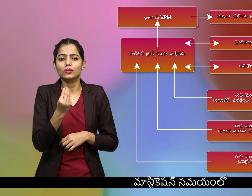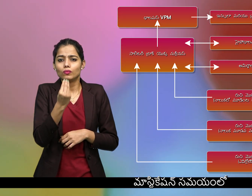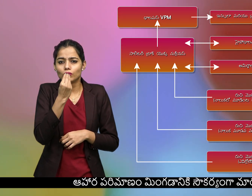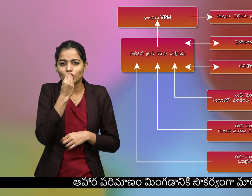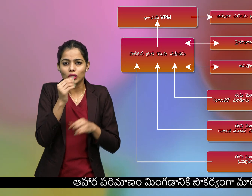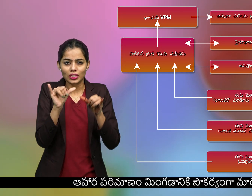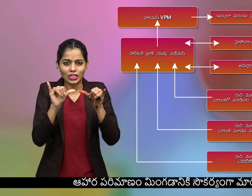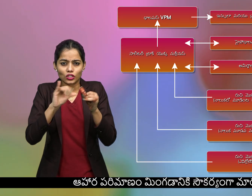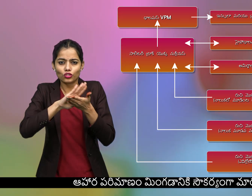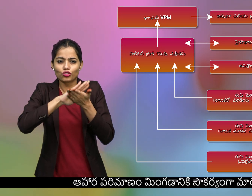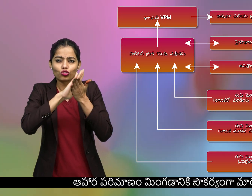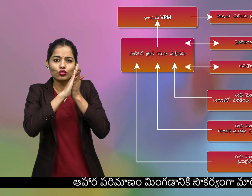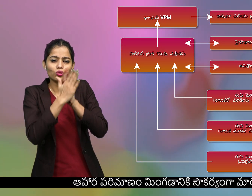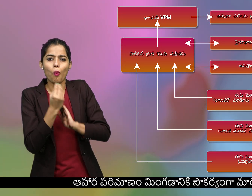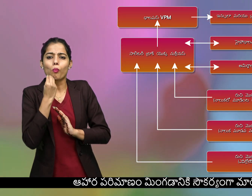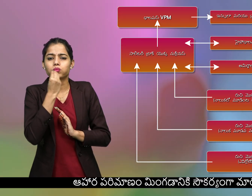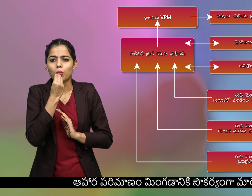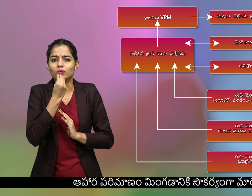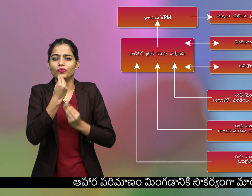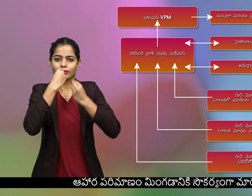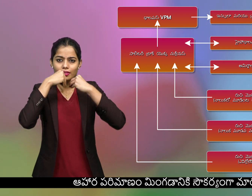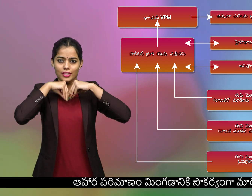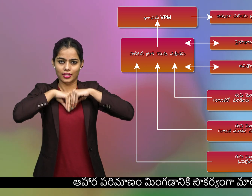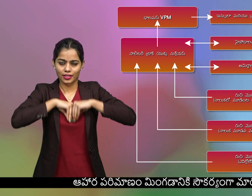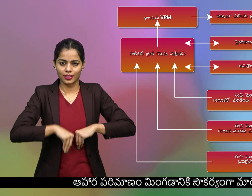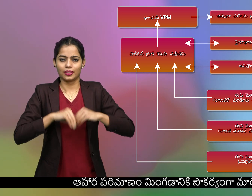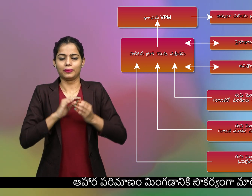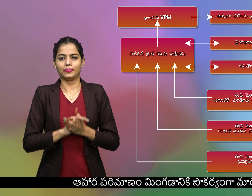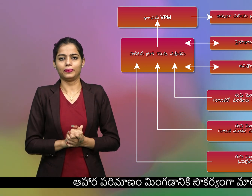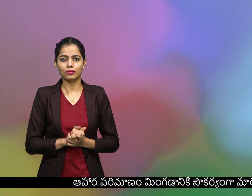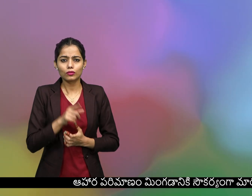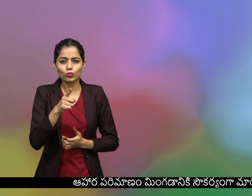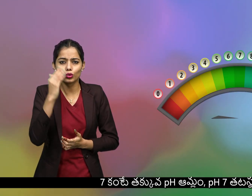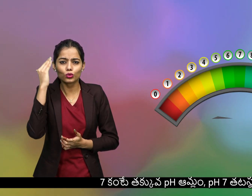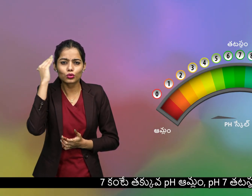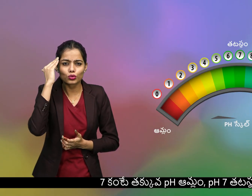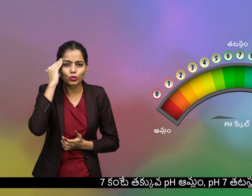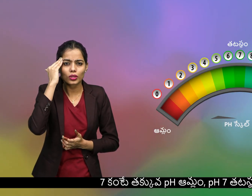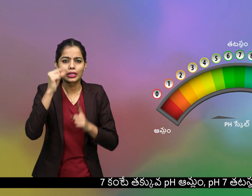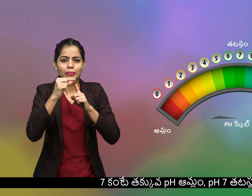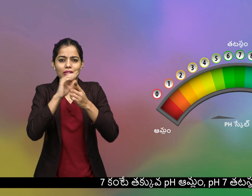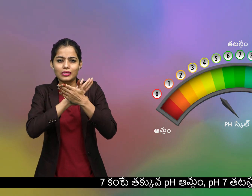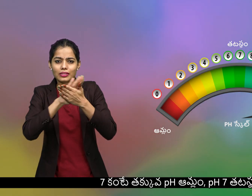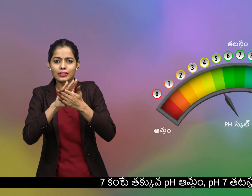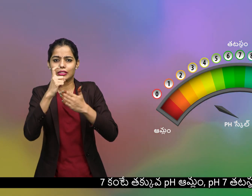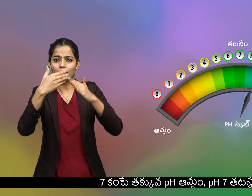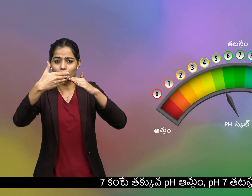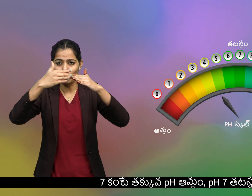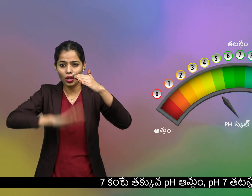సమయంలో ఆహార పరిమాణం మింగడానికి సౌకర్యంగా మారుతుంది. 7 కంటే తక్కువ pH